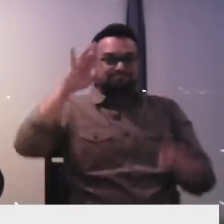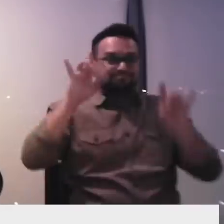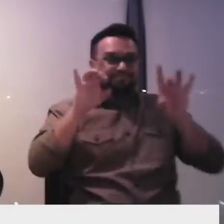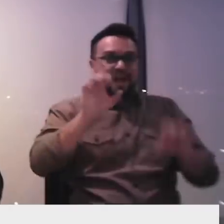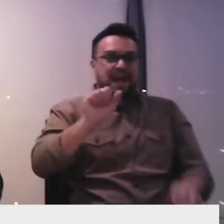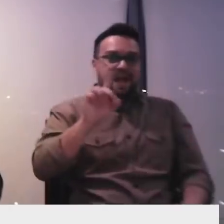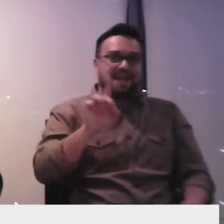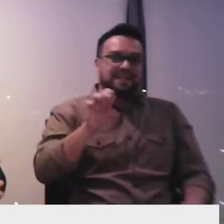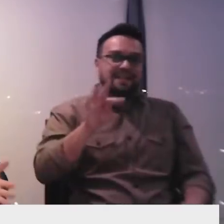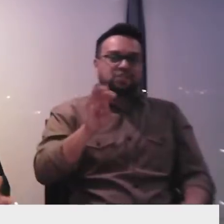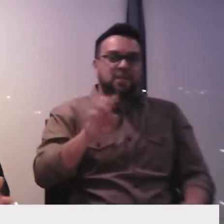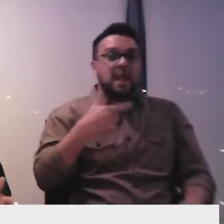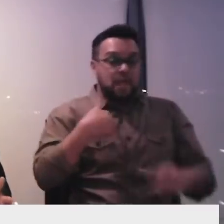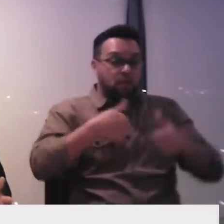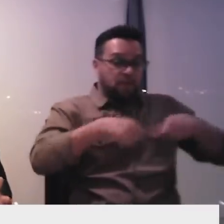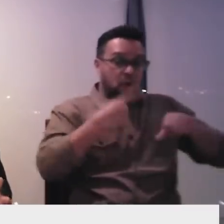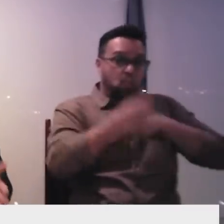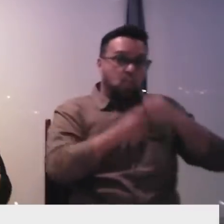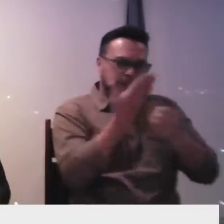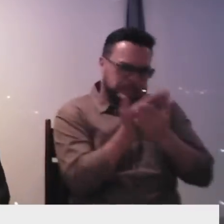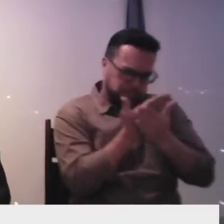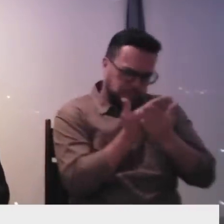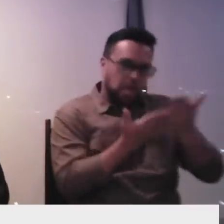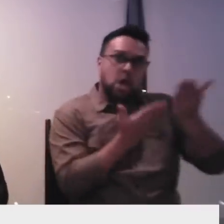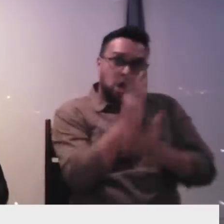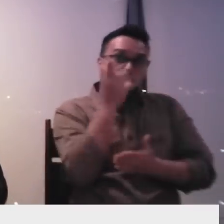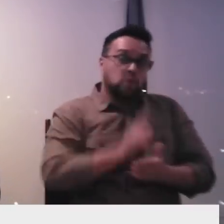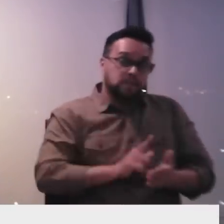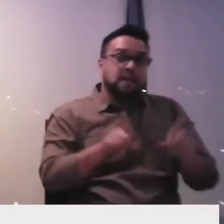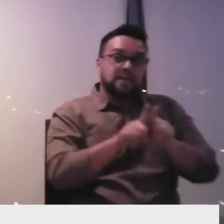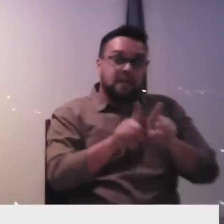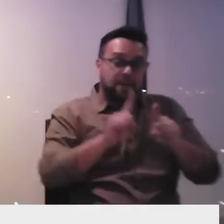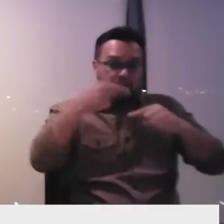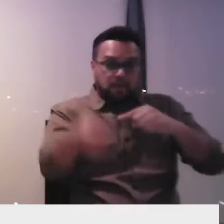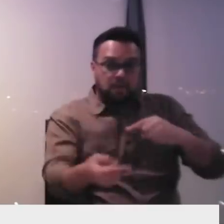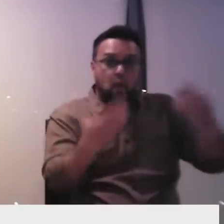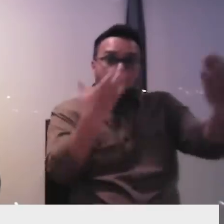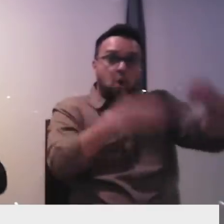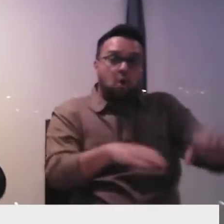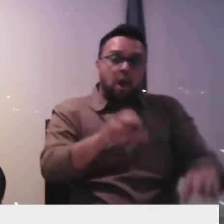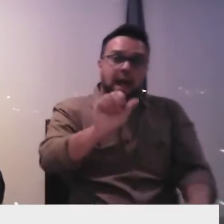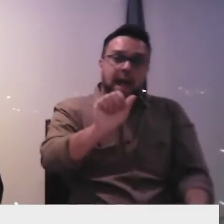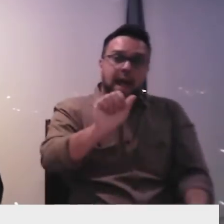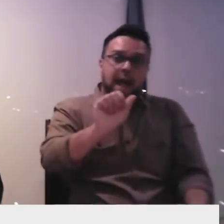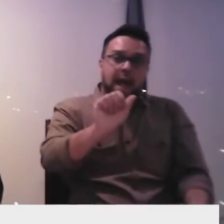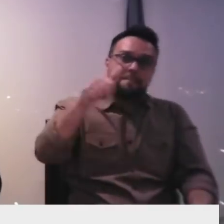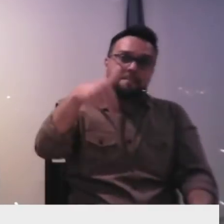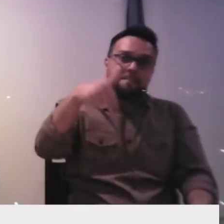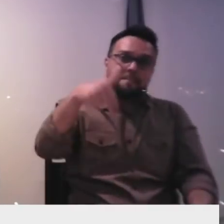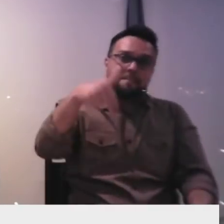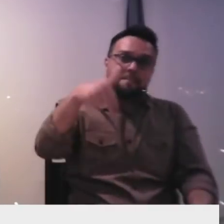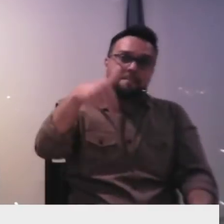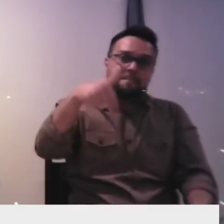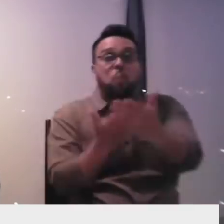Porque lá eu passei um ano estudando para ser aprovado e estudando para fazer concurso para a Academia Militar das Agulhas Negras, porque eu já tinha o científico. E eu